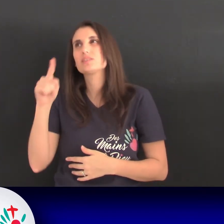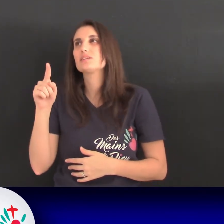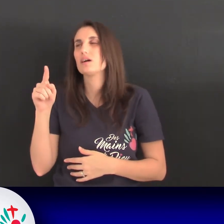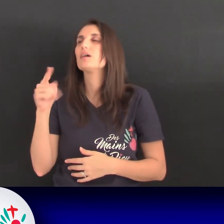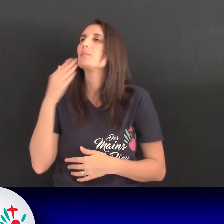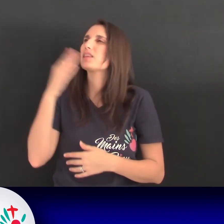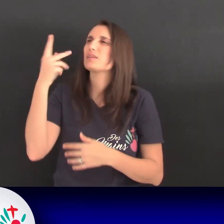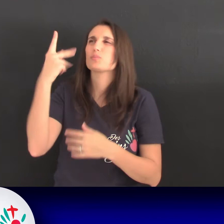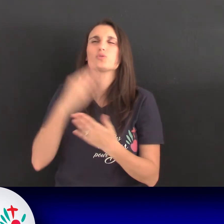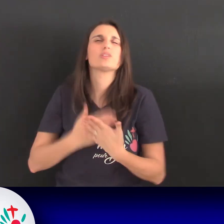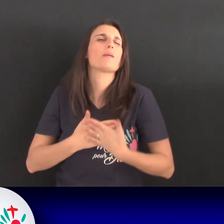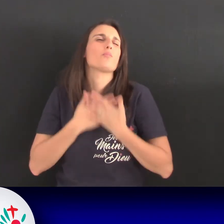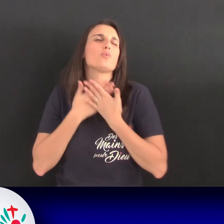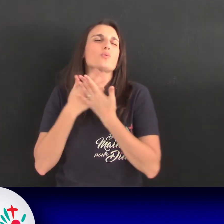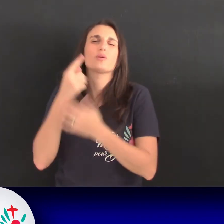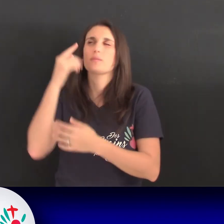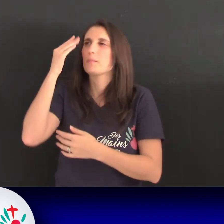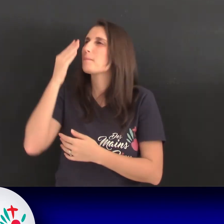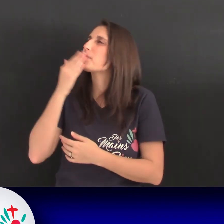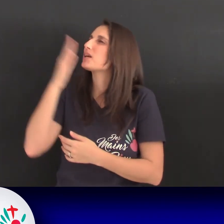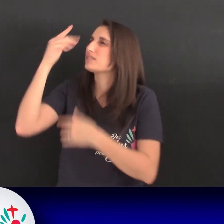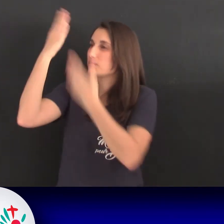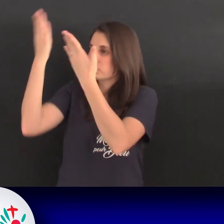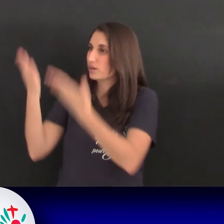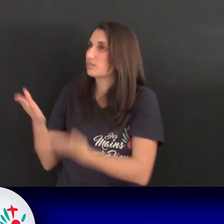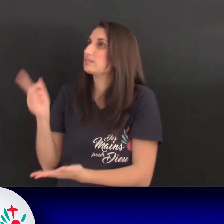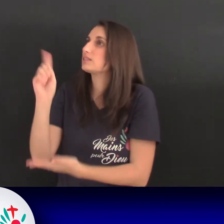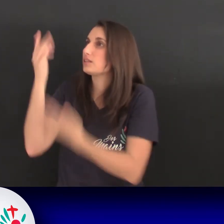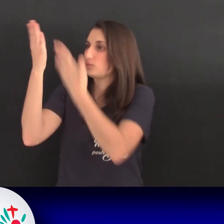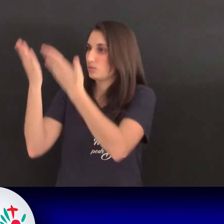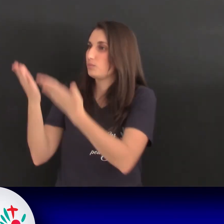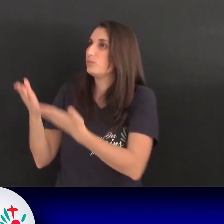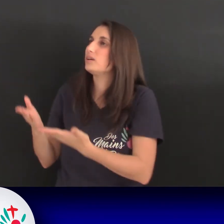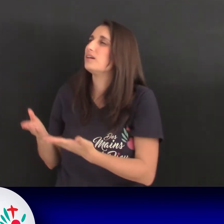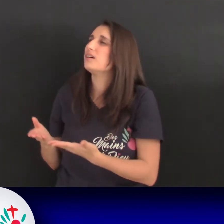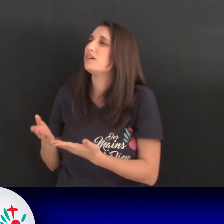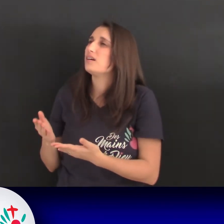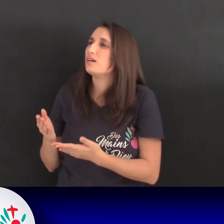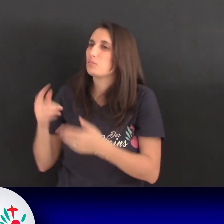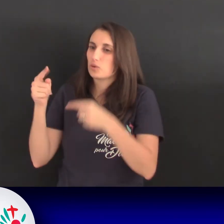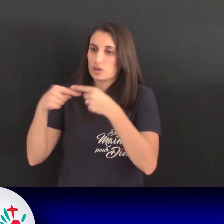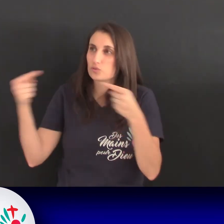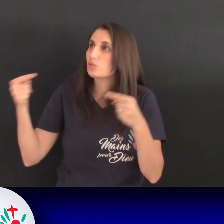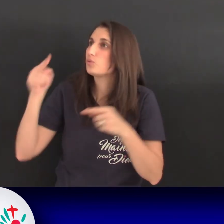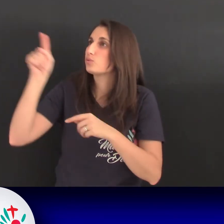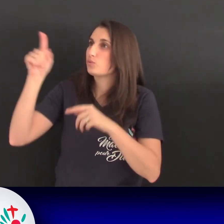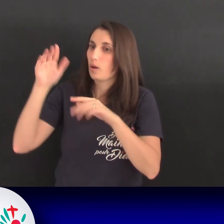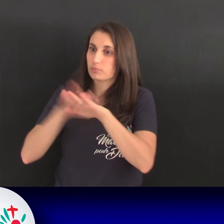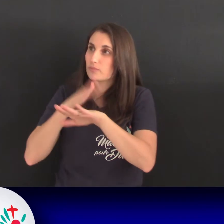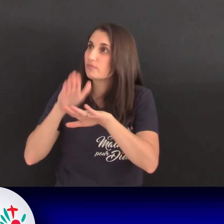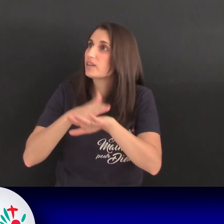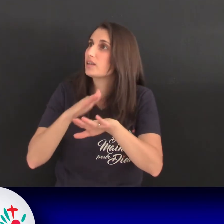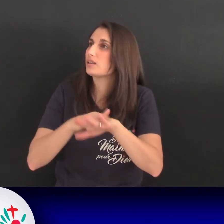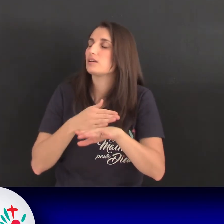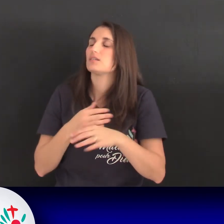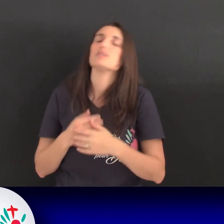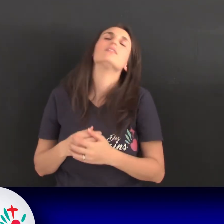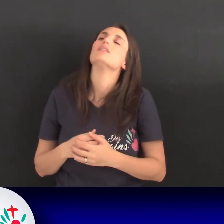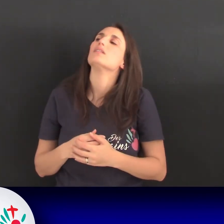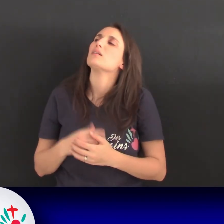amour, merci pour qui tu es, merci pour ce que tu as fait pour nous. Merci comme tu nous as sauvés, Seigneur. Merci comme